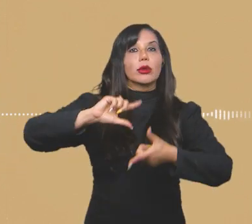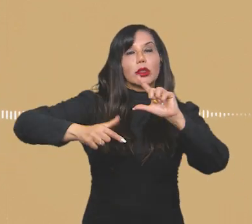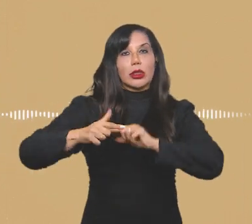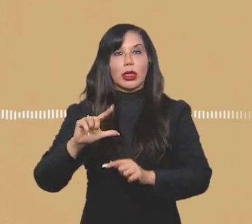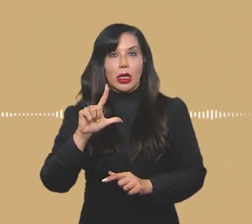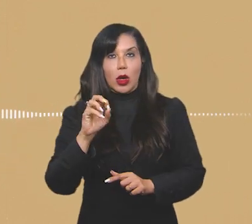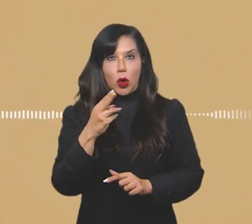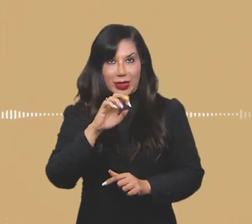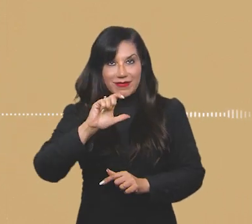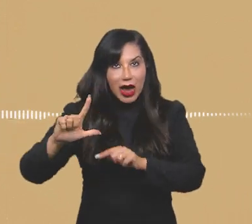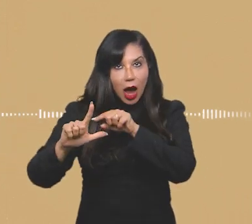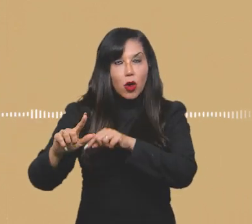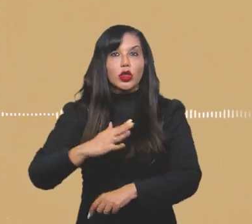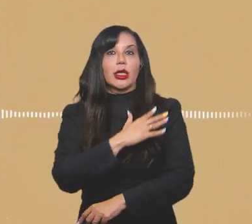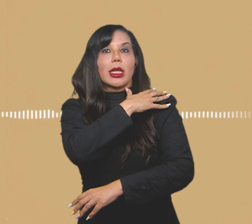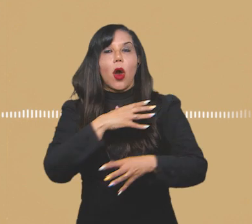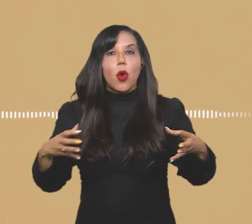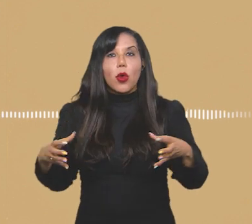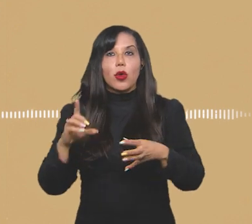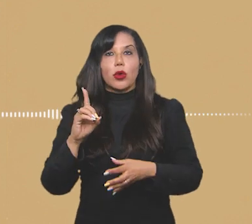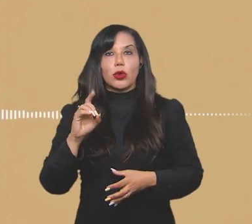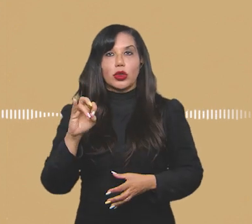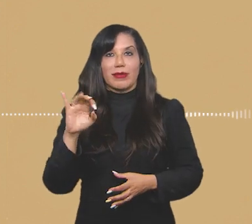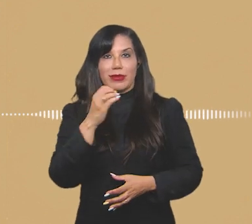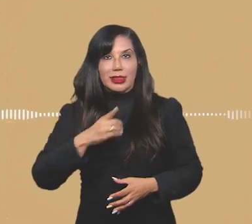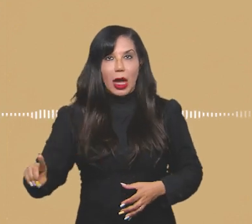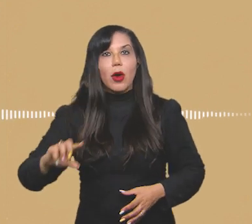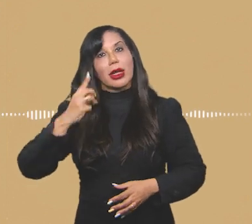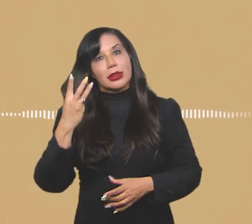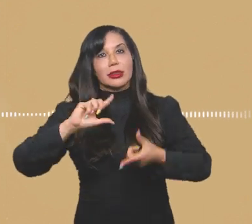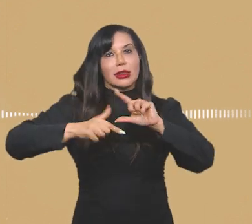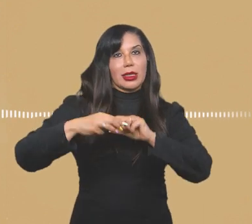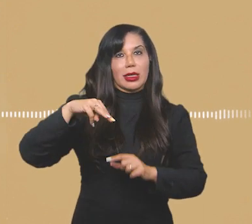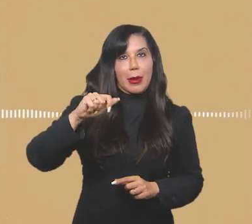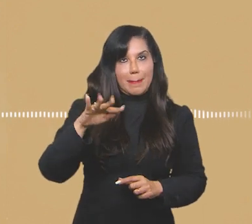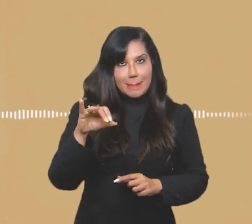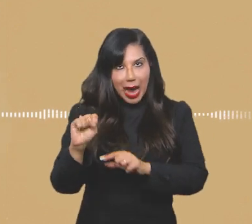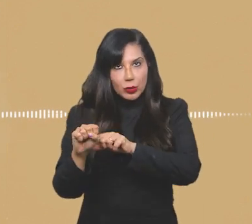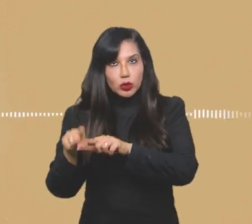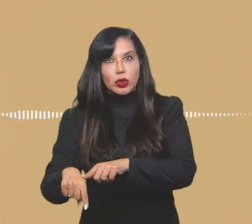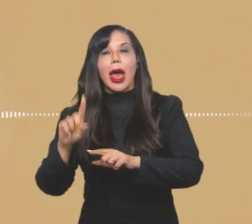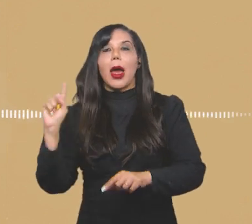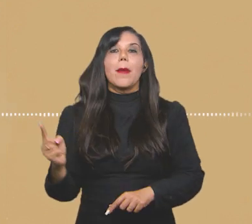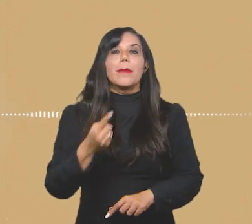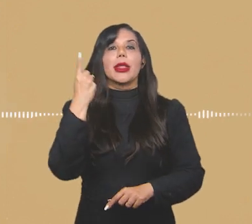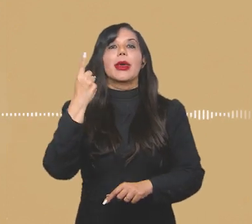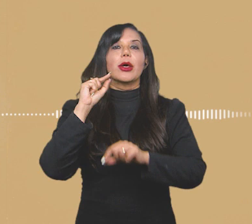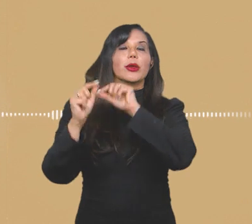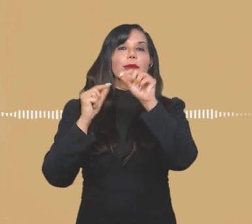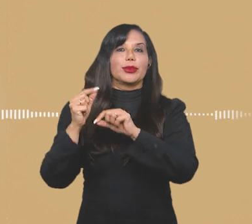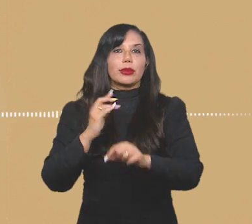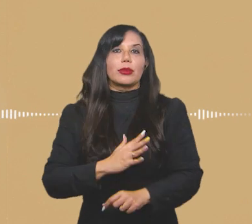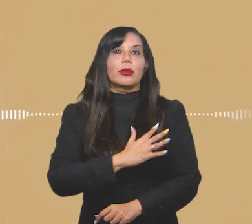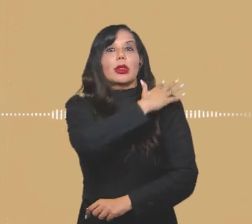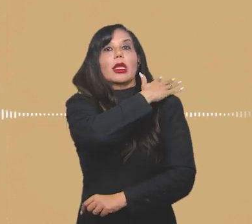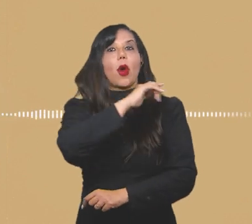4 estrelas. O Oswaldo é general de divisão, que chegou a 3 estrelas. E o Marcos, que até a minha pesquisa, ele era tido como o primeiro general